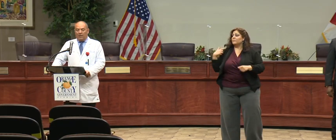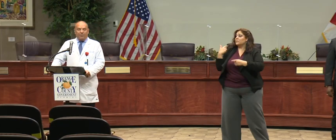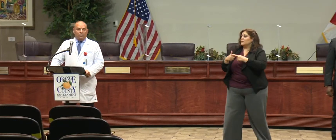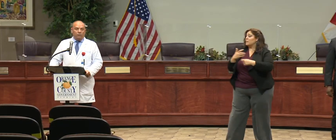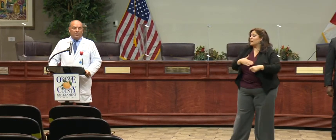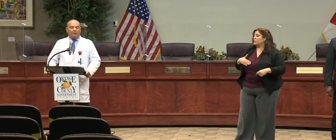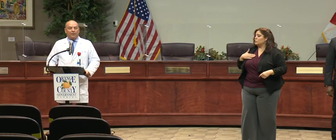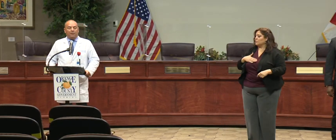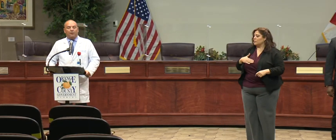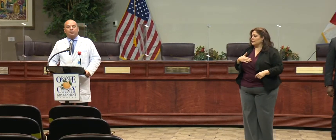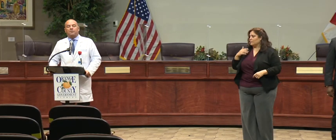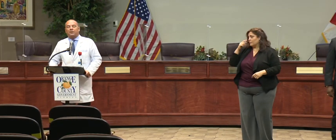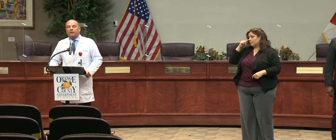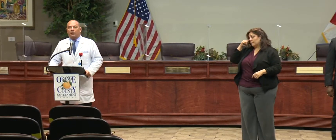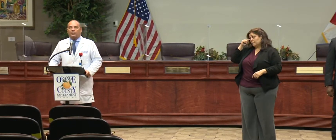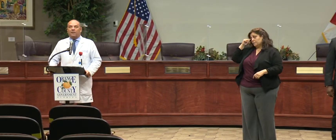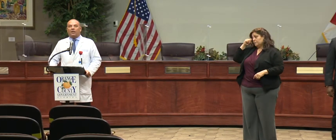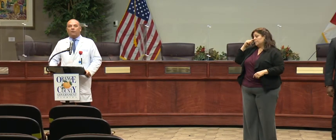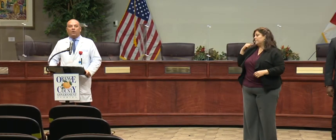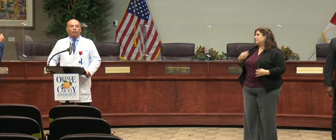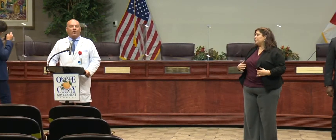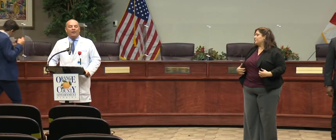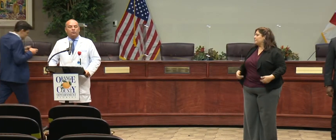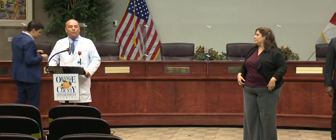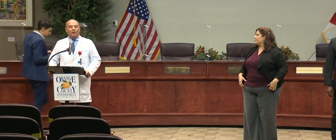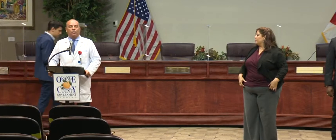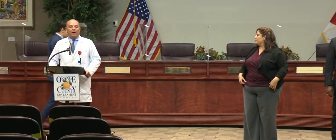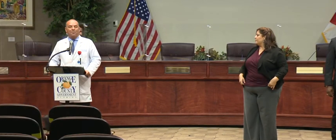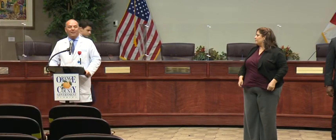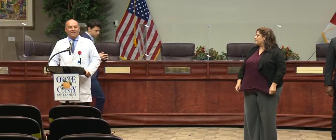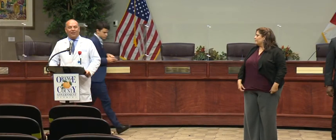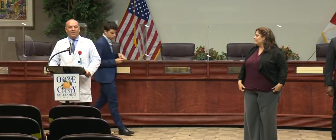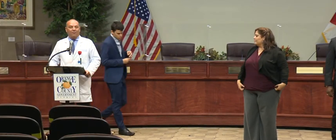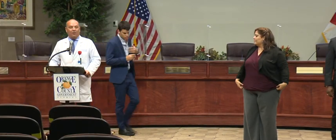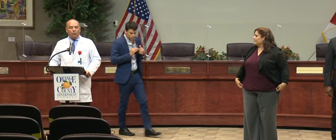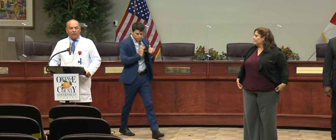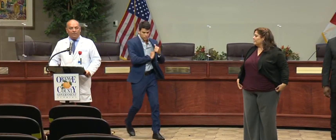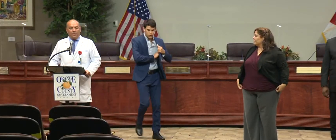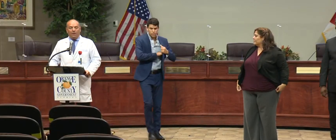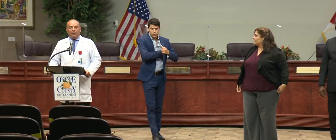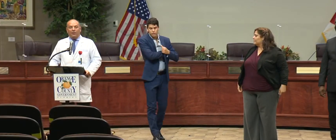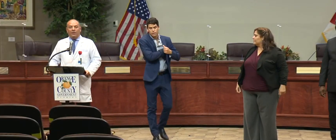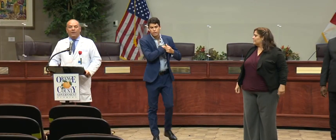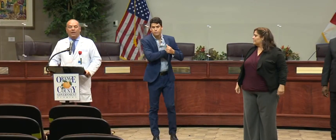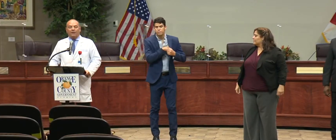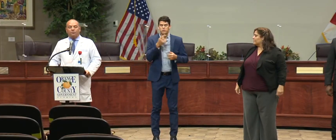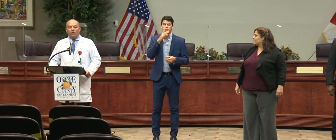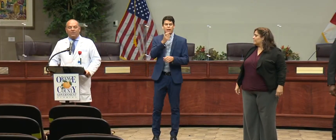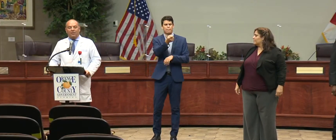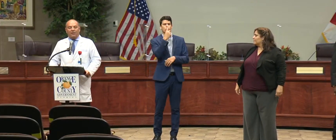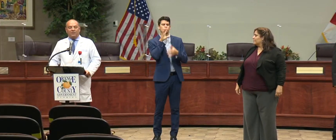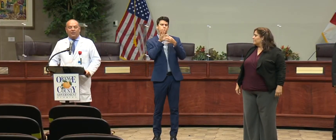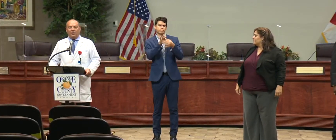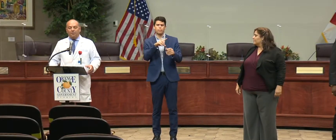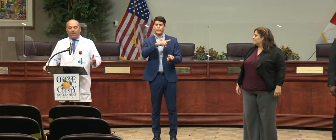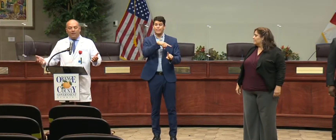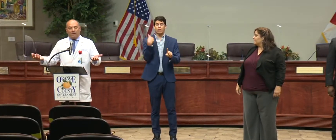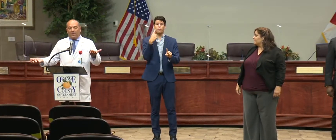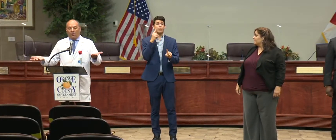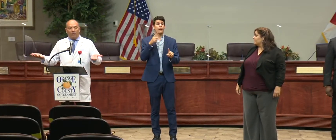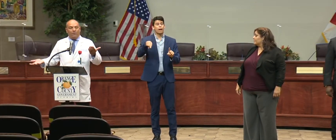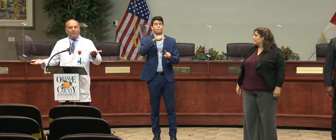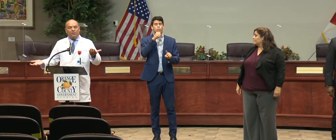Sí, la pregunta tiene que ver con riesgo para mujeres embarazadas de la vacuna, y la respuesta es que